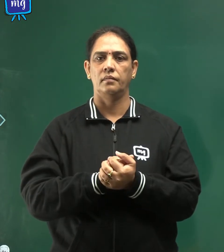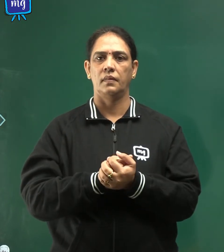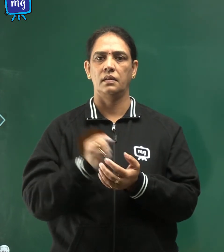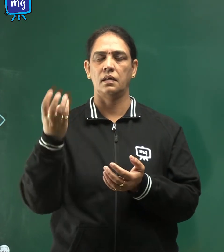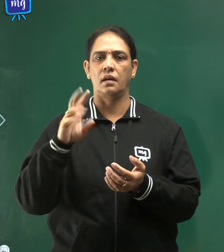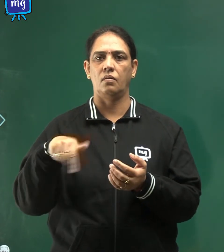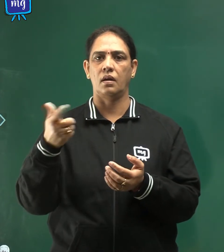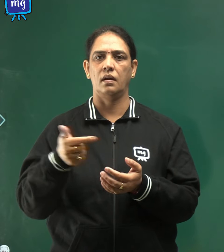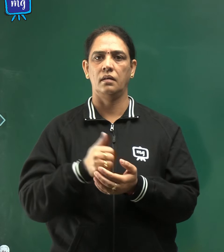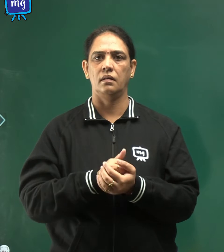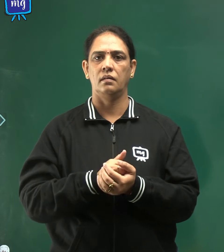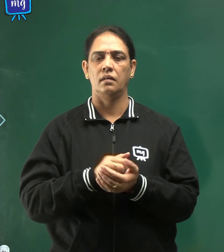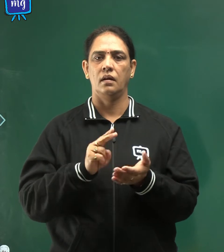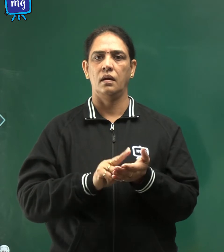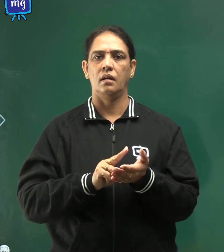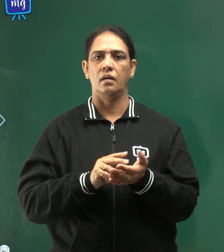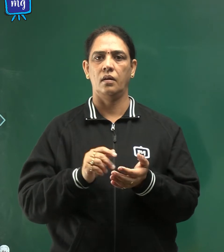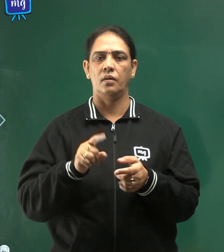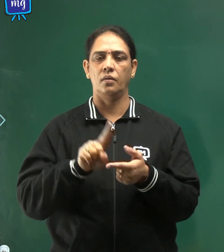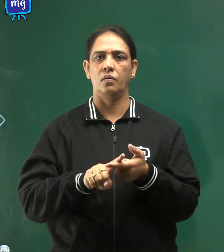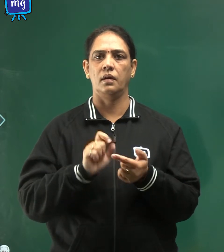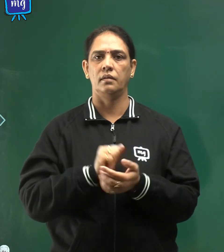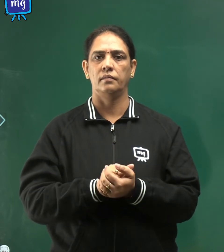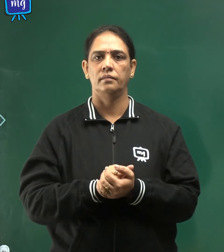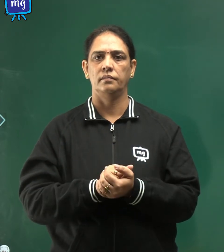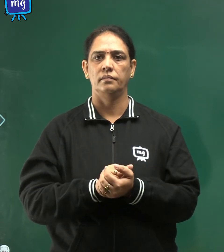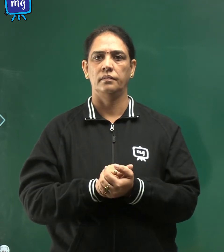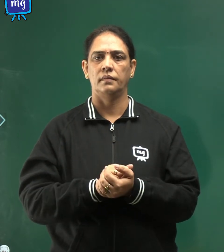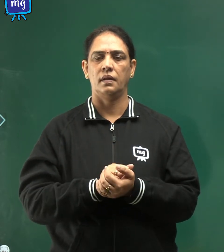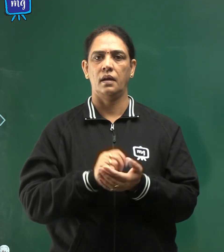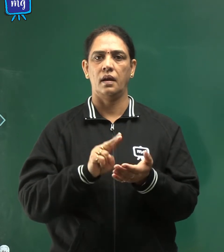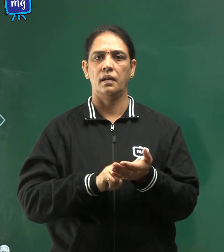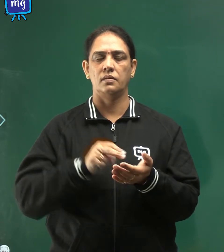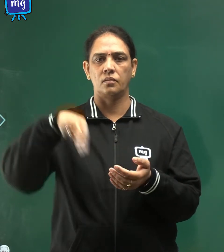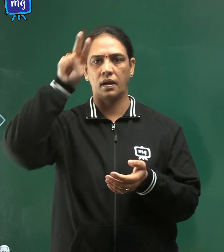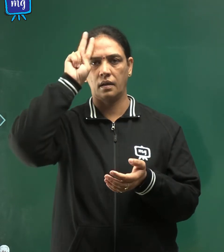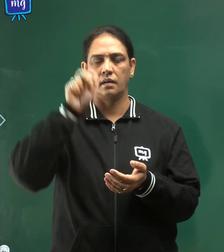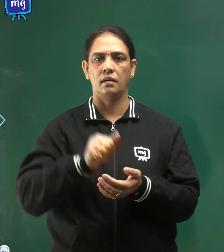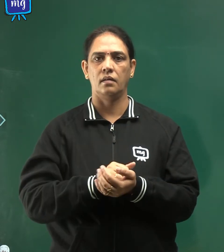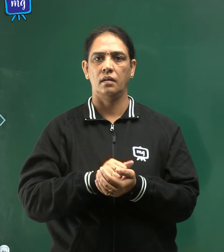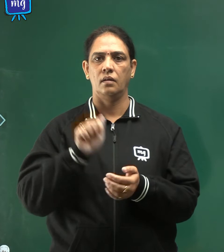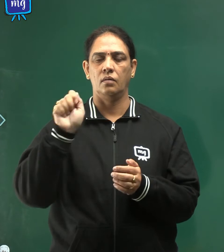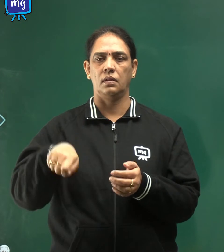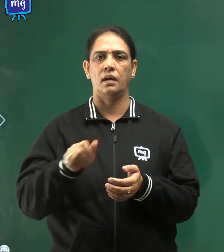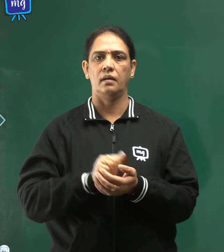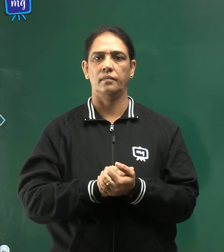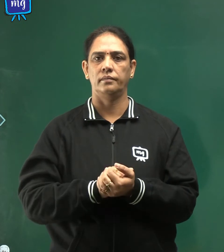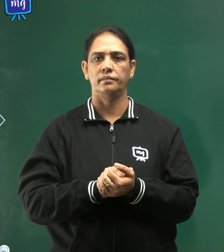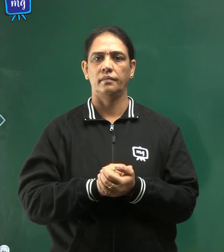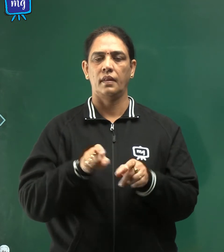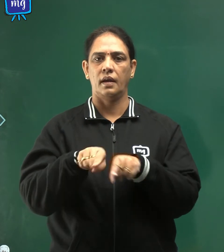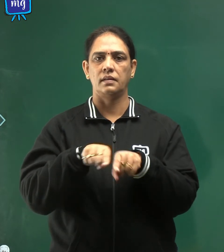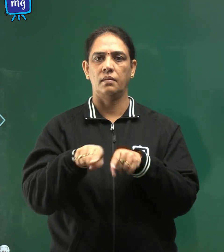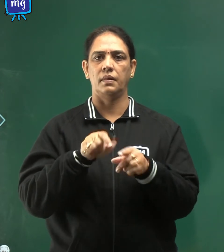संख्याओं का योग n स्क्वायर होता है।